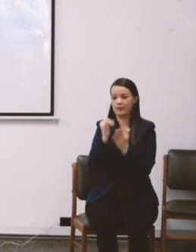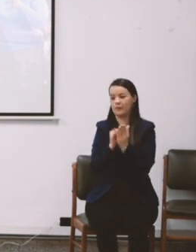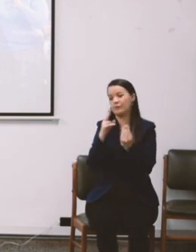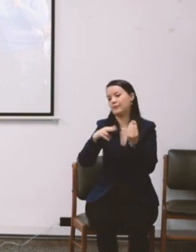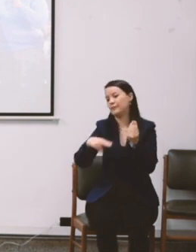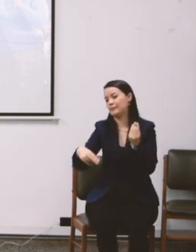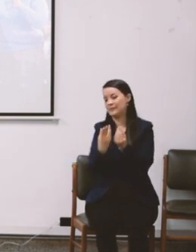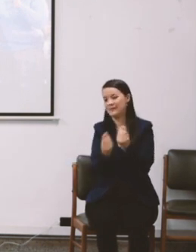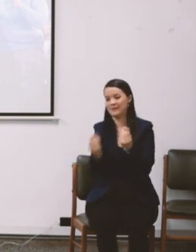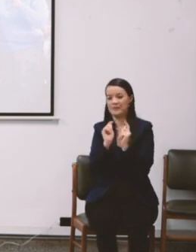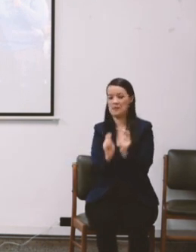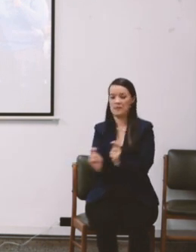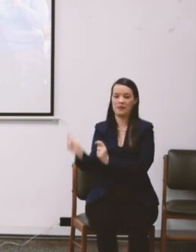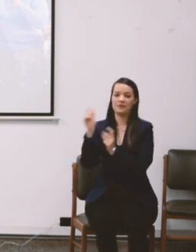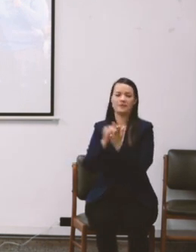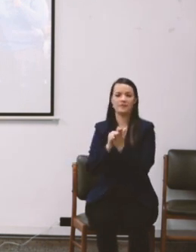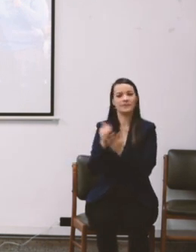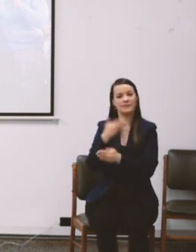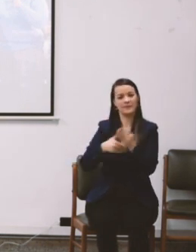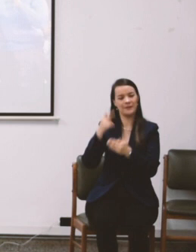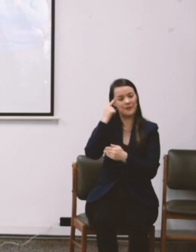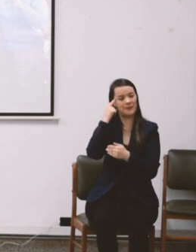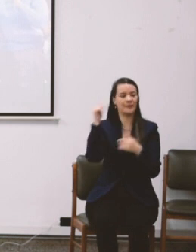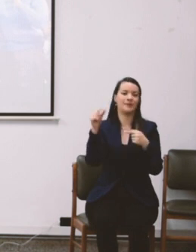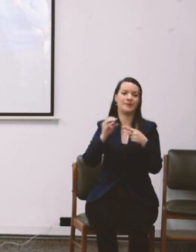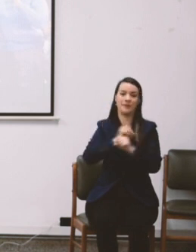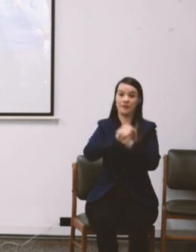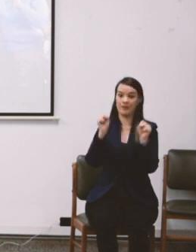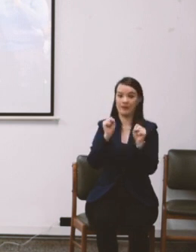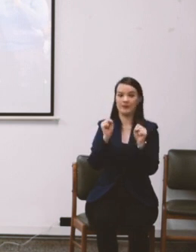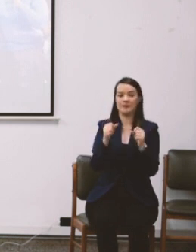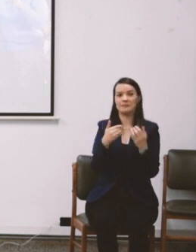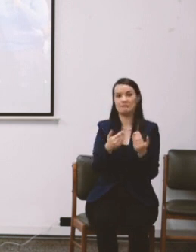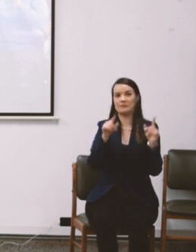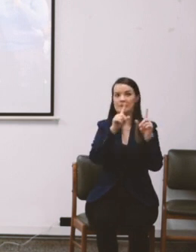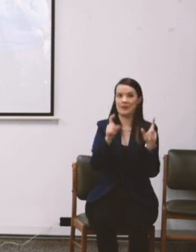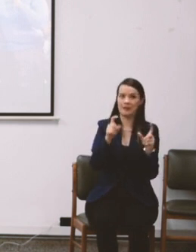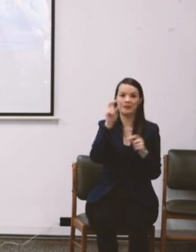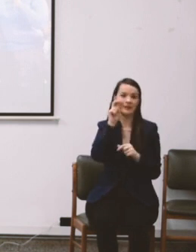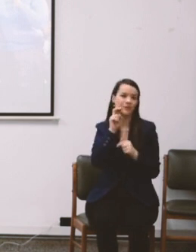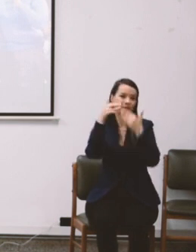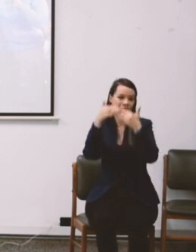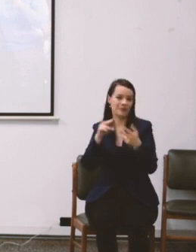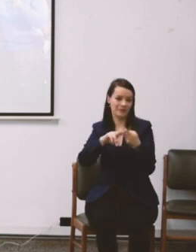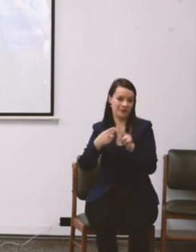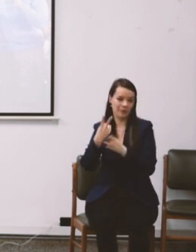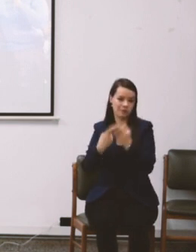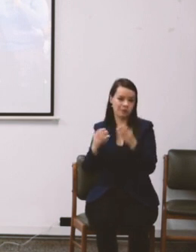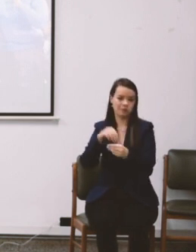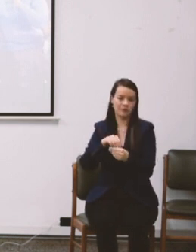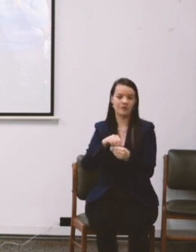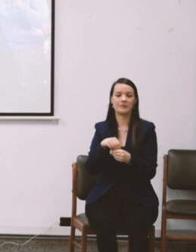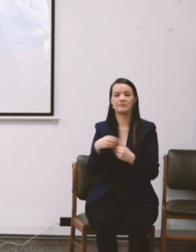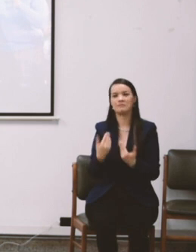¿no? Entonces, un poco lo veíamos en el seminario hoy en la mañana con el tema de sexo y discapacidad, que por